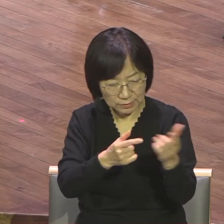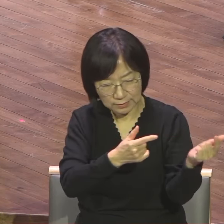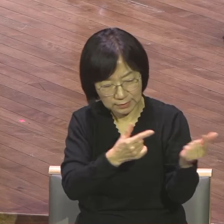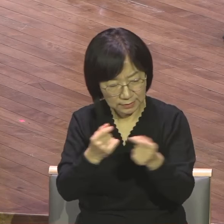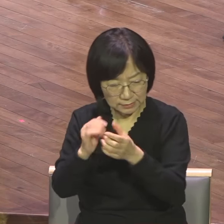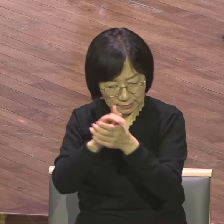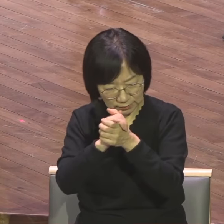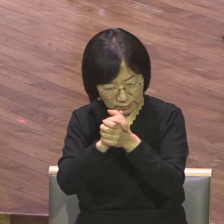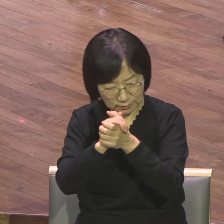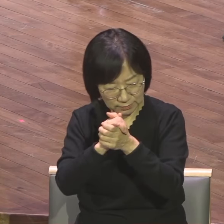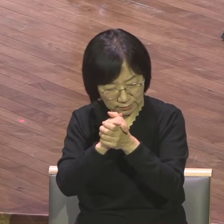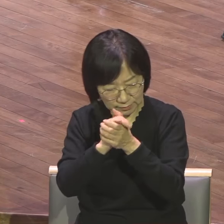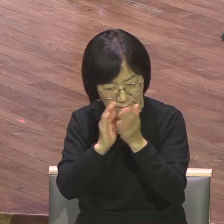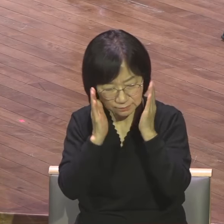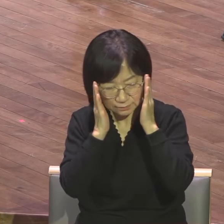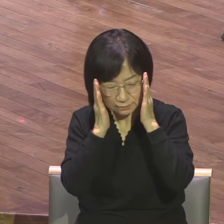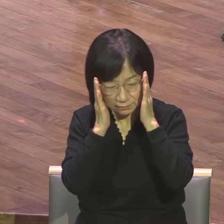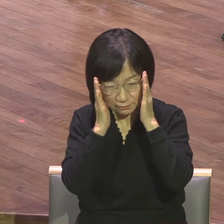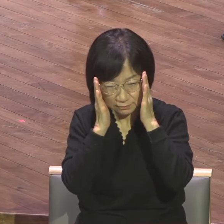나가겠습니다.